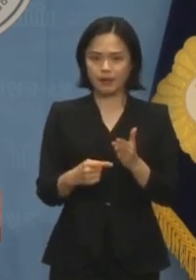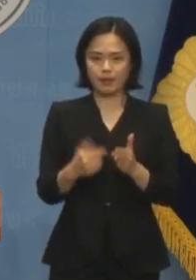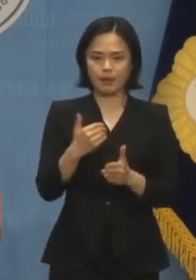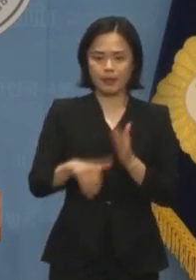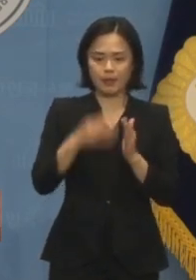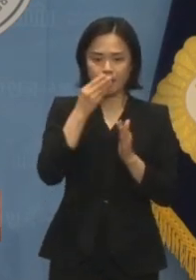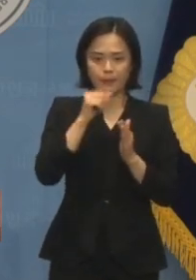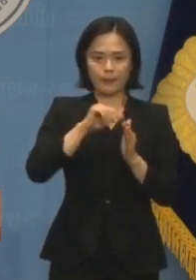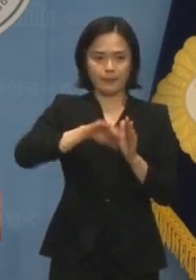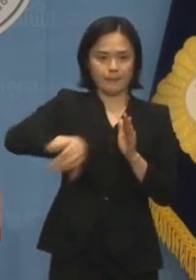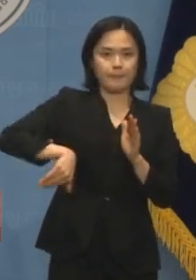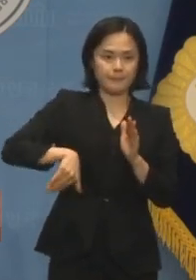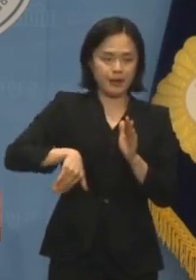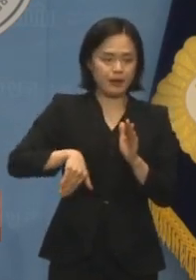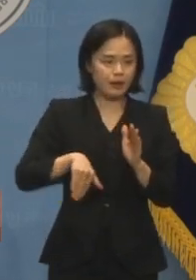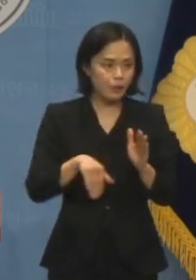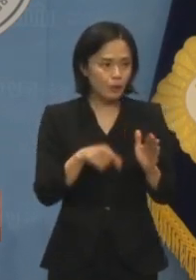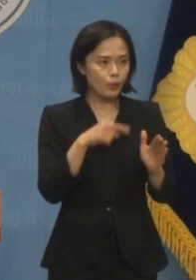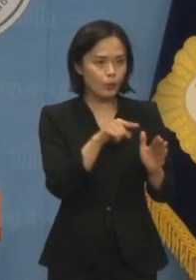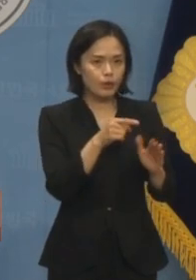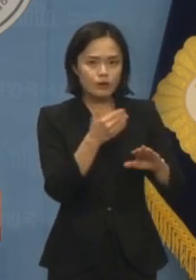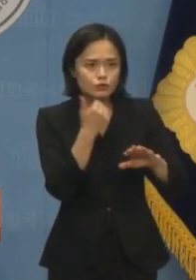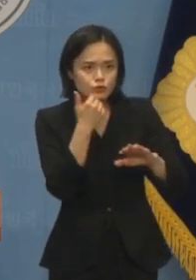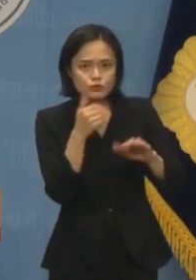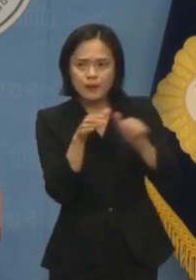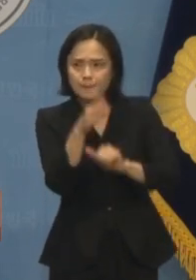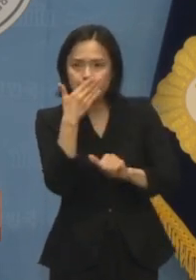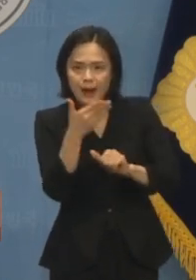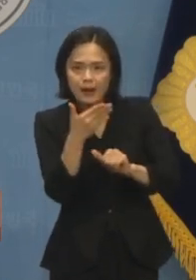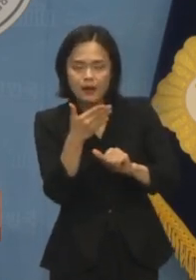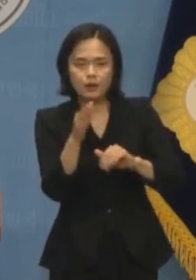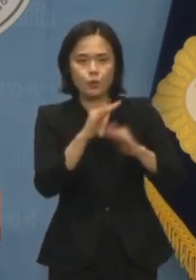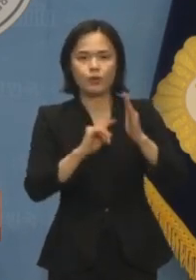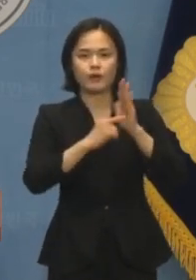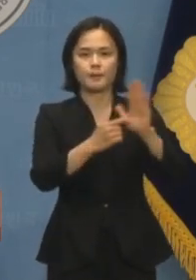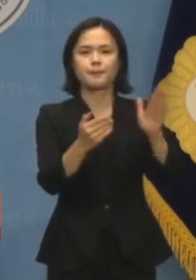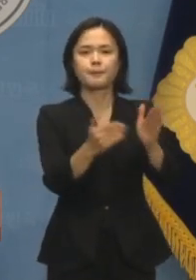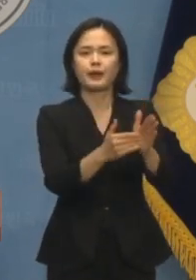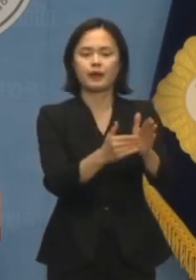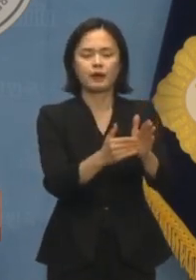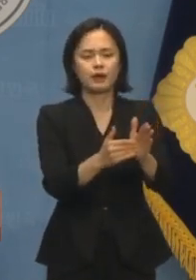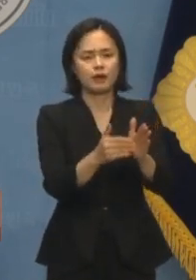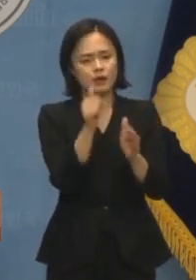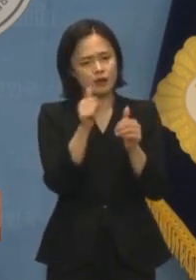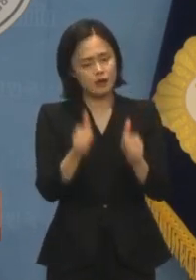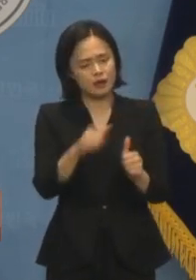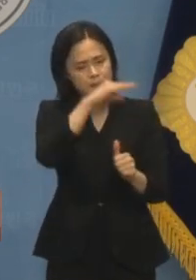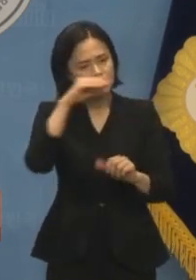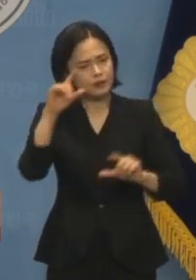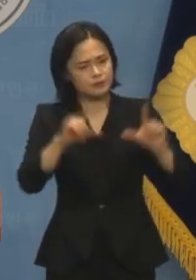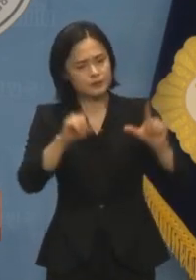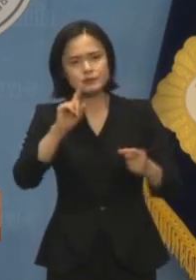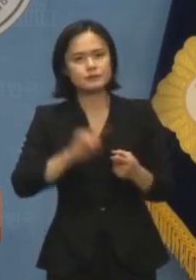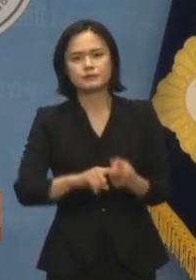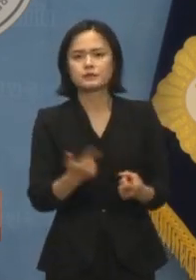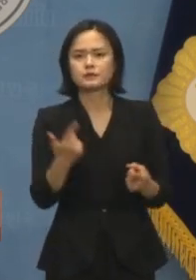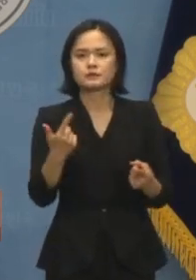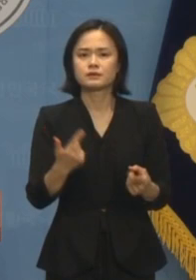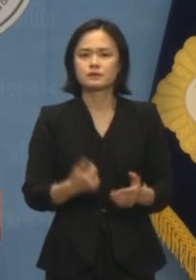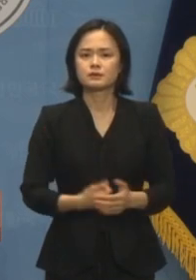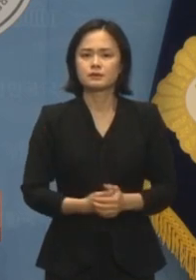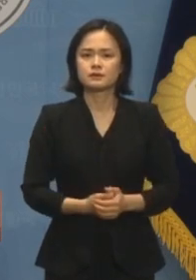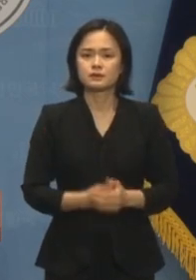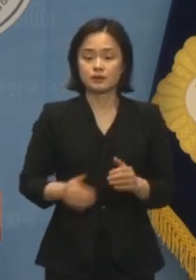이것이 사건의 실체적 진실을 밝혀야 하는 법조인의 자세인지 따지지 아니할 수가 없습니다. 이제